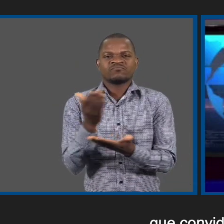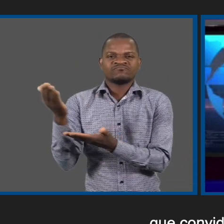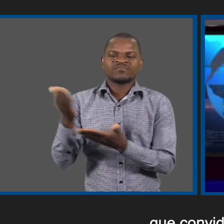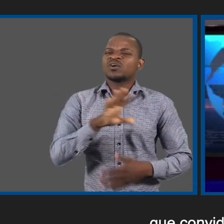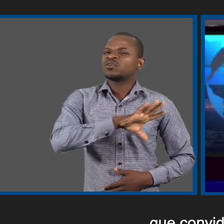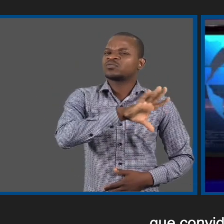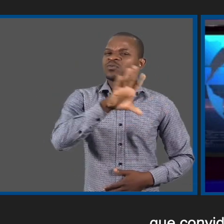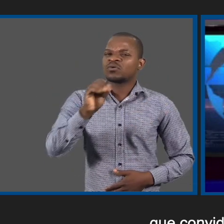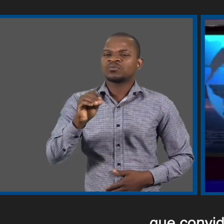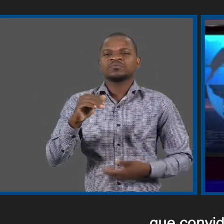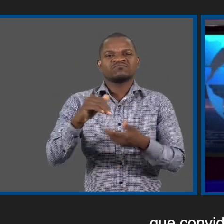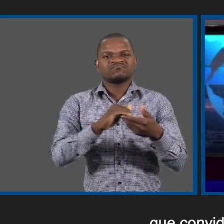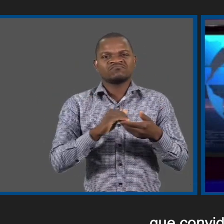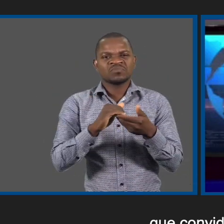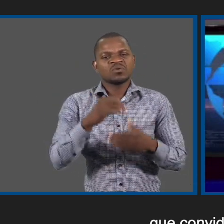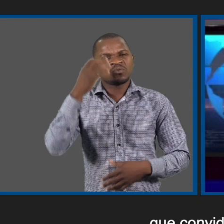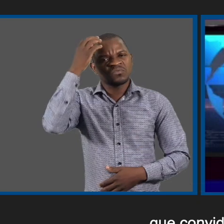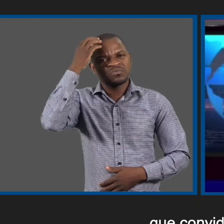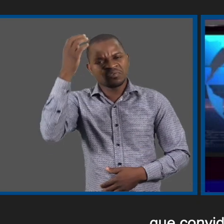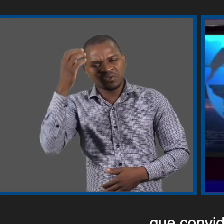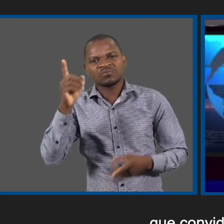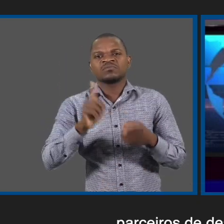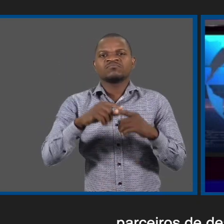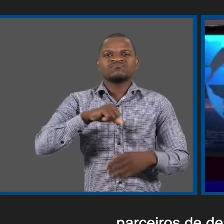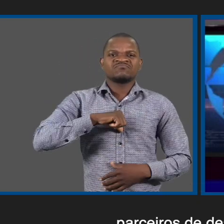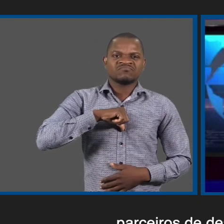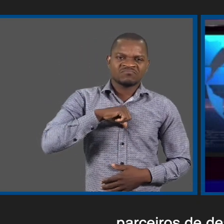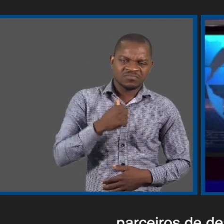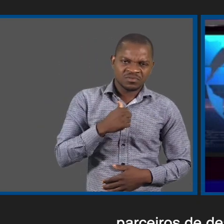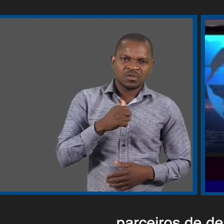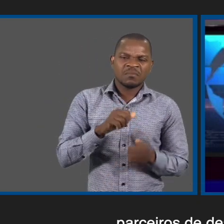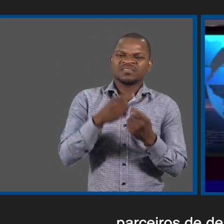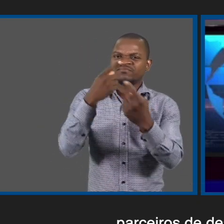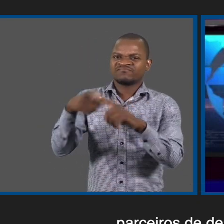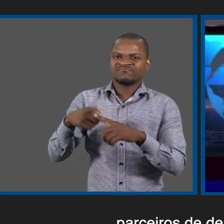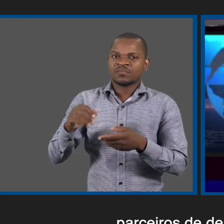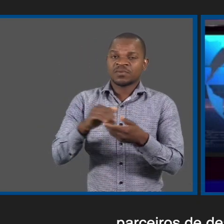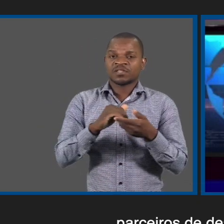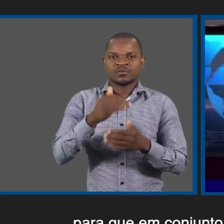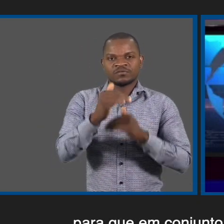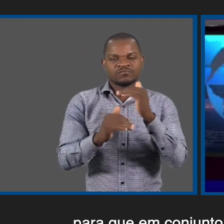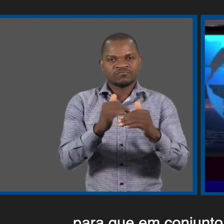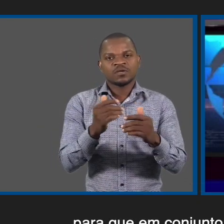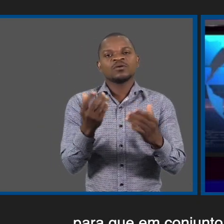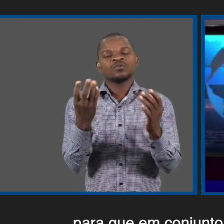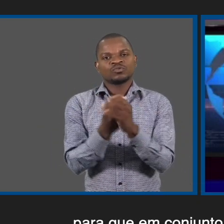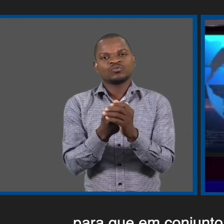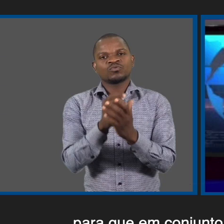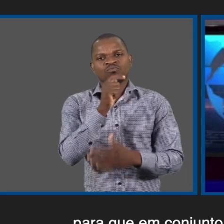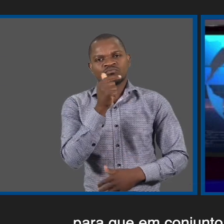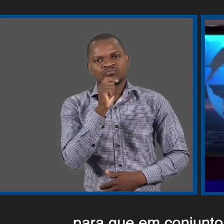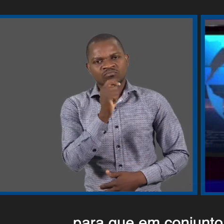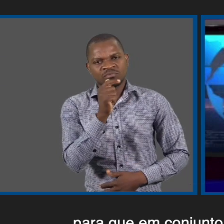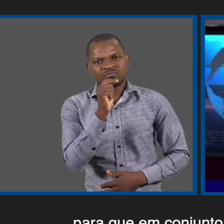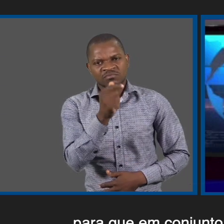todos os nossos parceiros governamentais, não governamentais, parceiros de desenvolvimento, os mídias, para